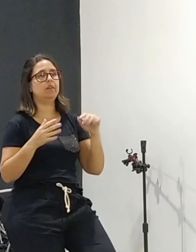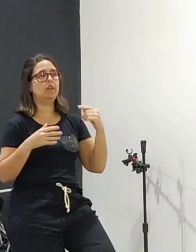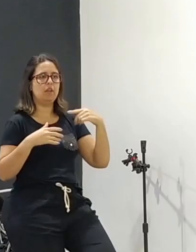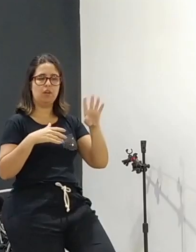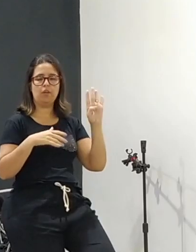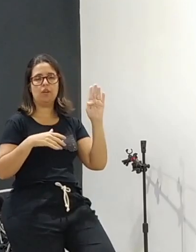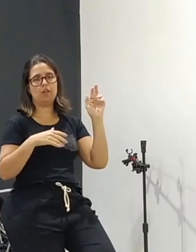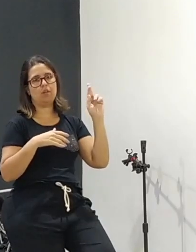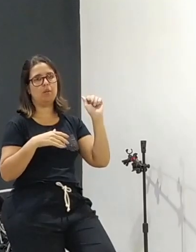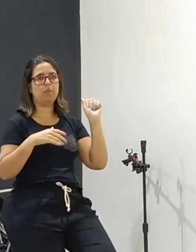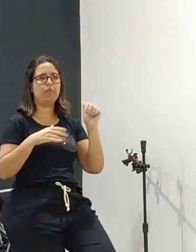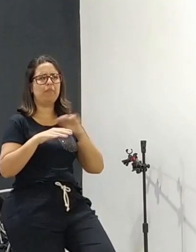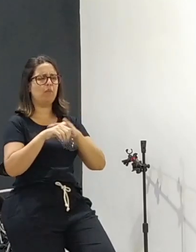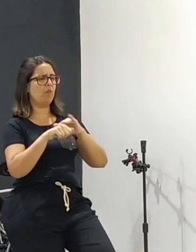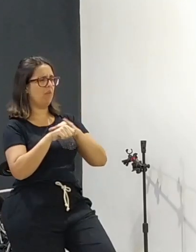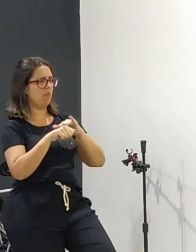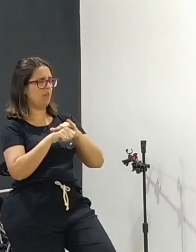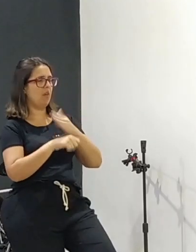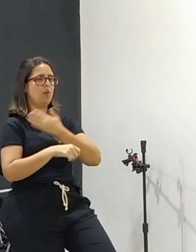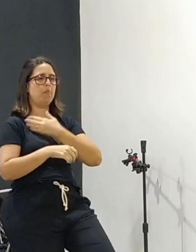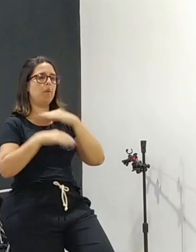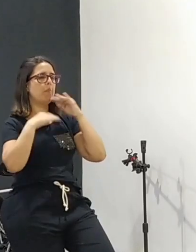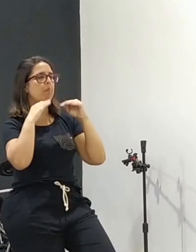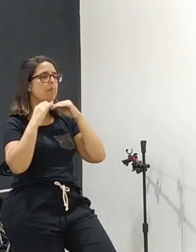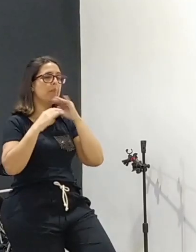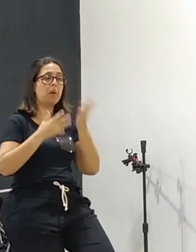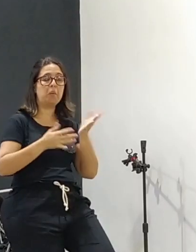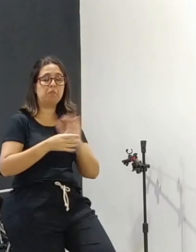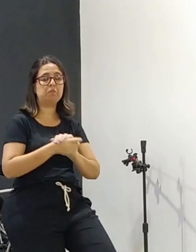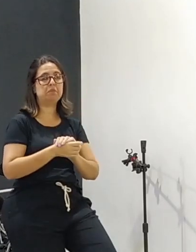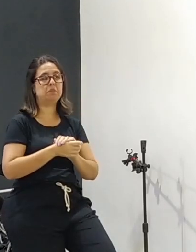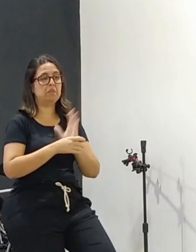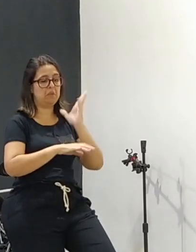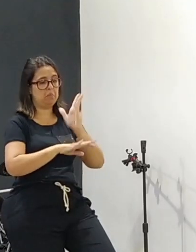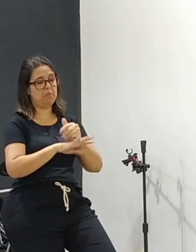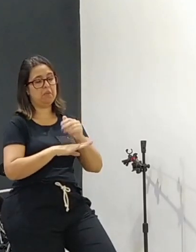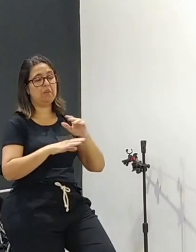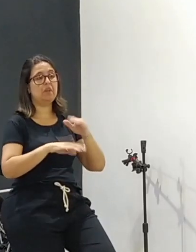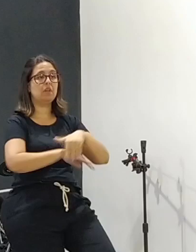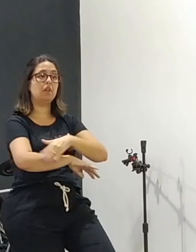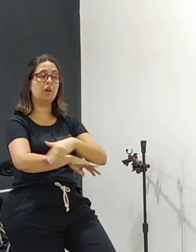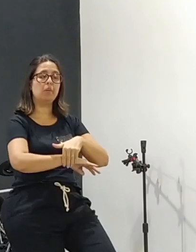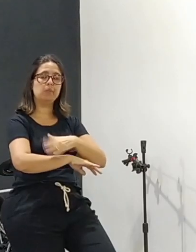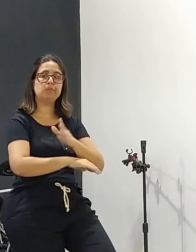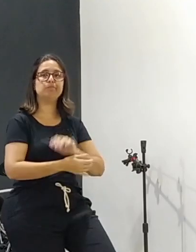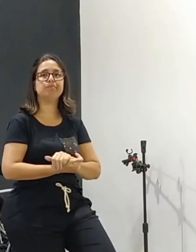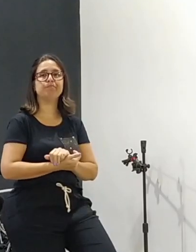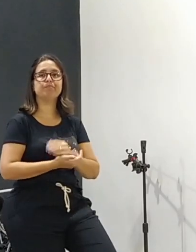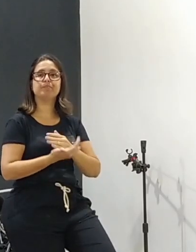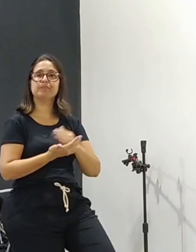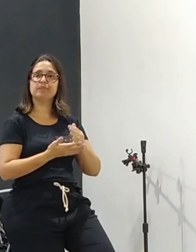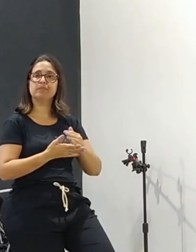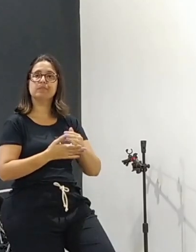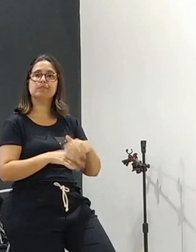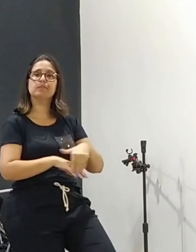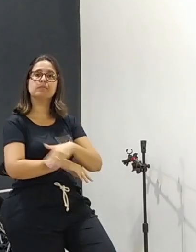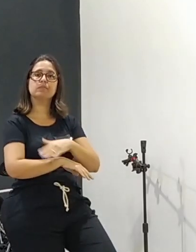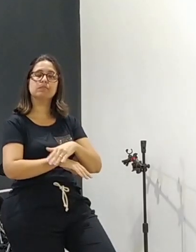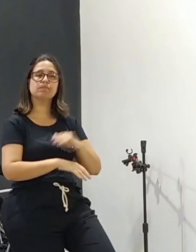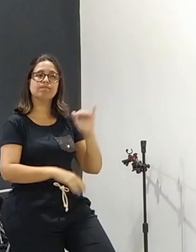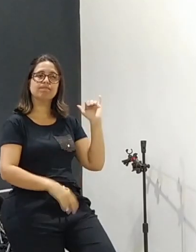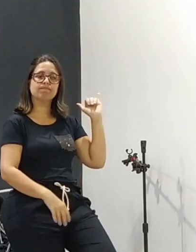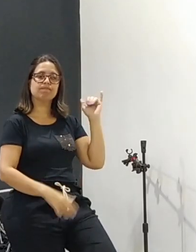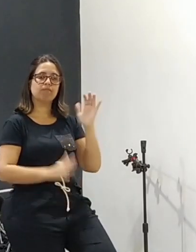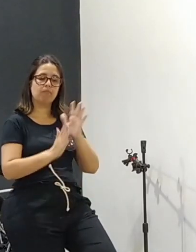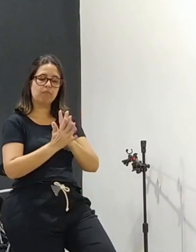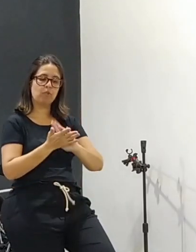mas eu ia lá para conversar com os amigos, bater um papo, ficava até tarde na rua. Mas eu comecei a ir para a igreja e a palavra de Deus começou a